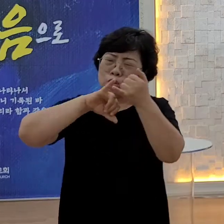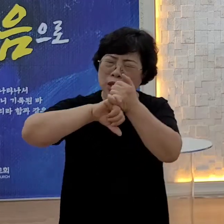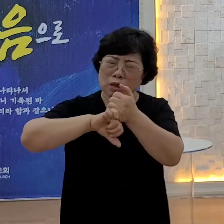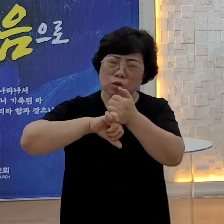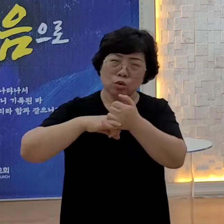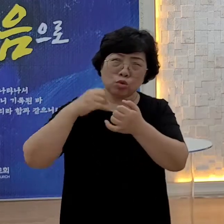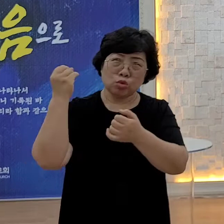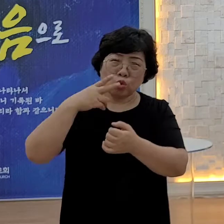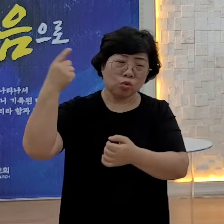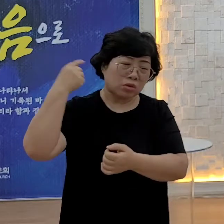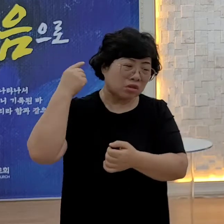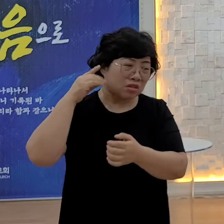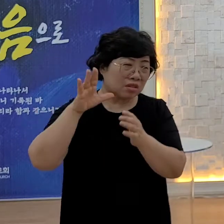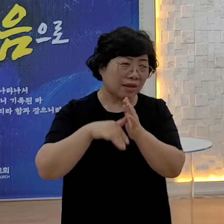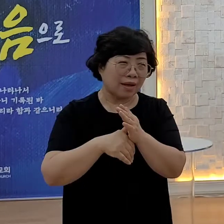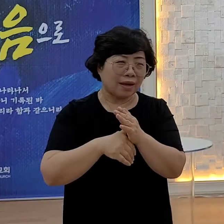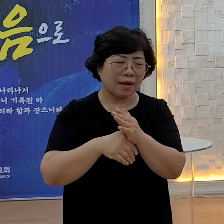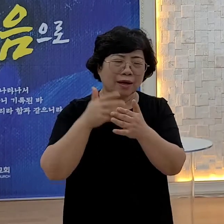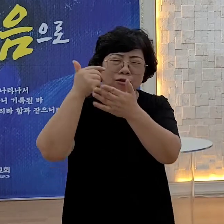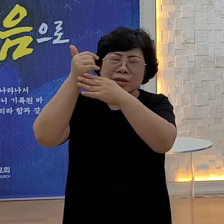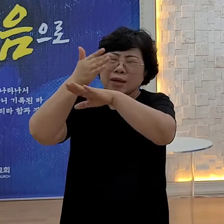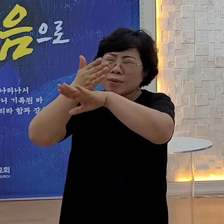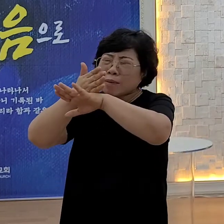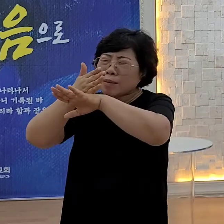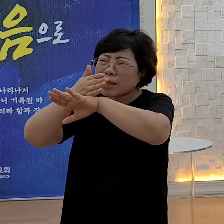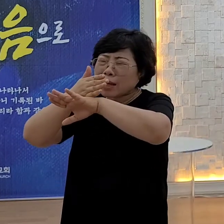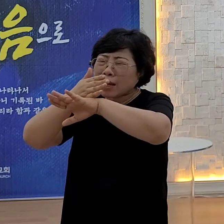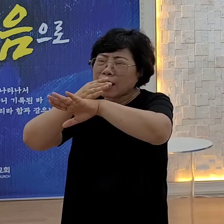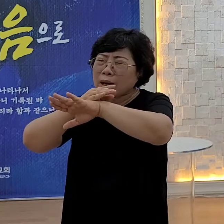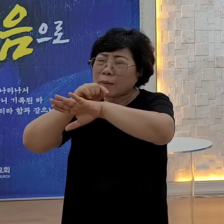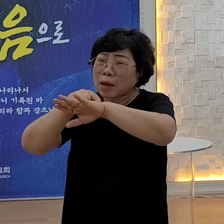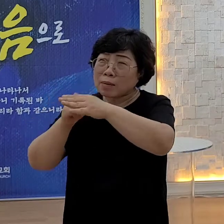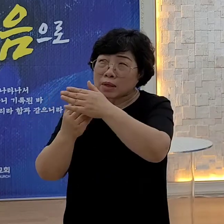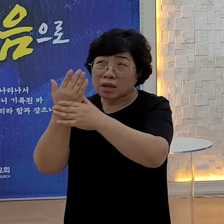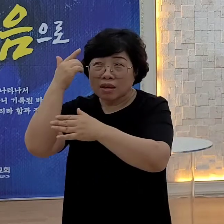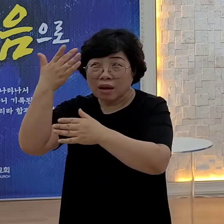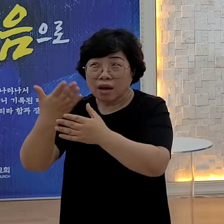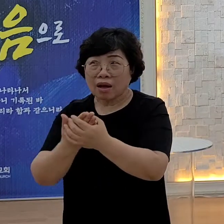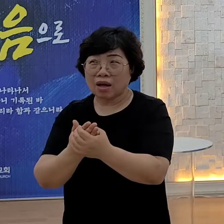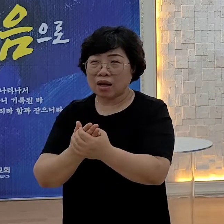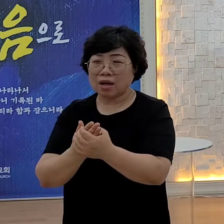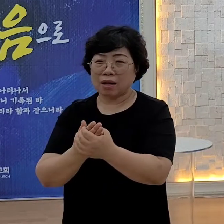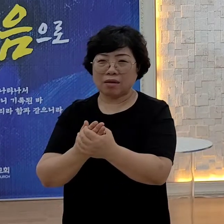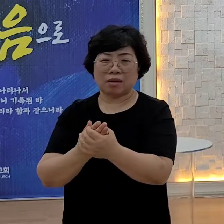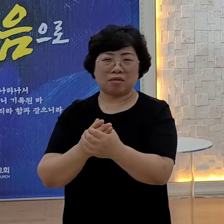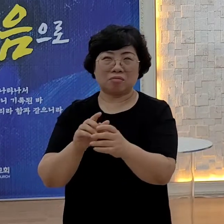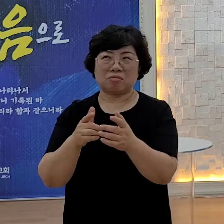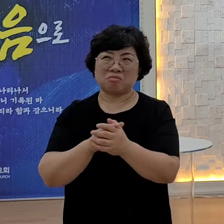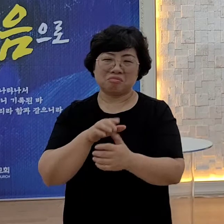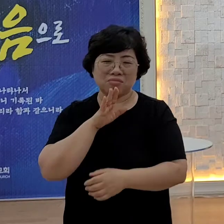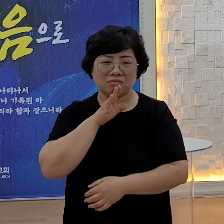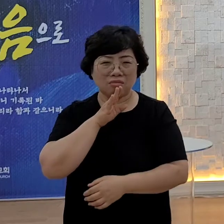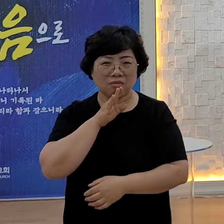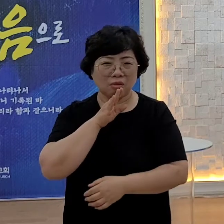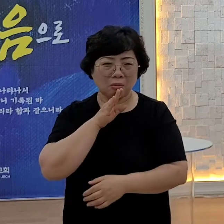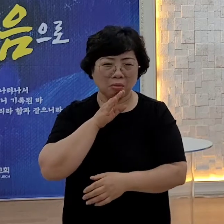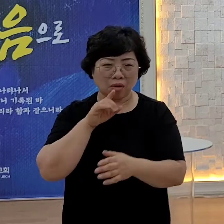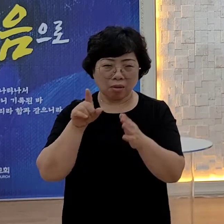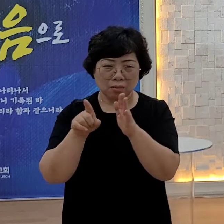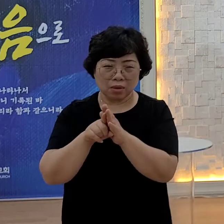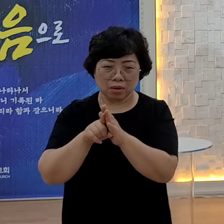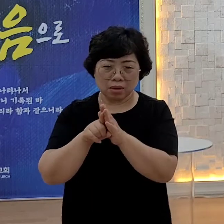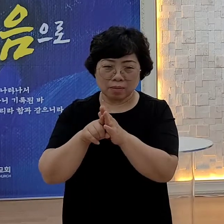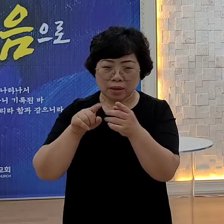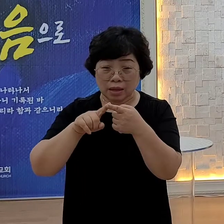아이고 주님 감사합니다. 여러분 그렇게 했을 것 같습니까? 어떻게 생각하세요? 진짜 이거 우리가 믿음이